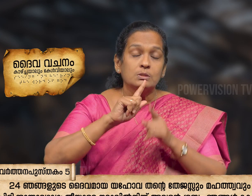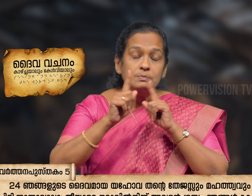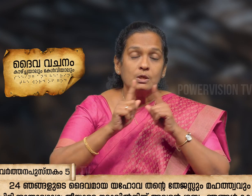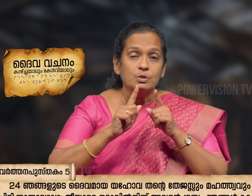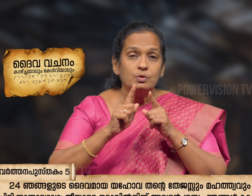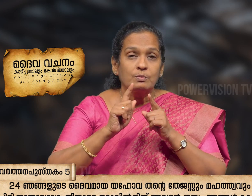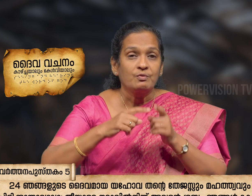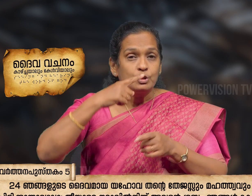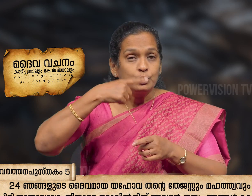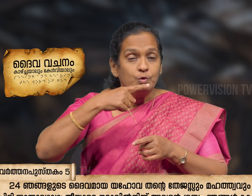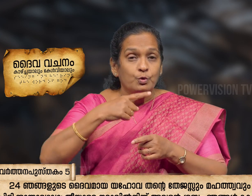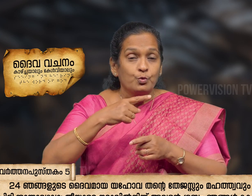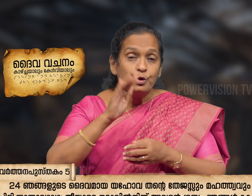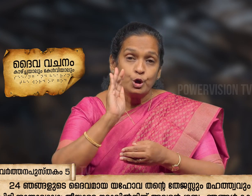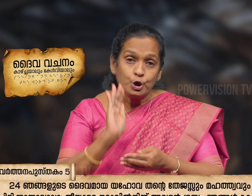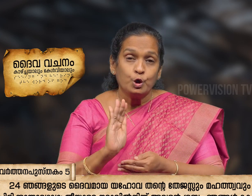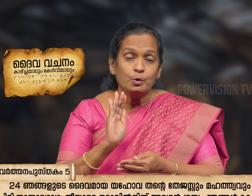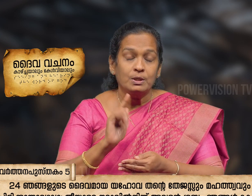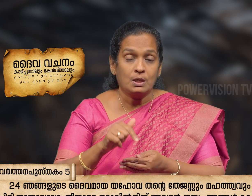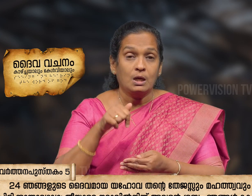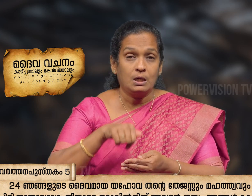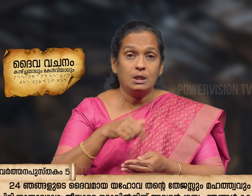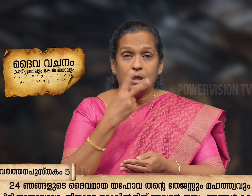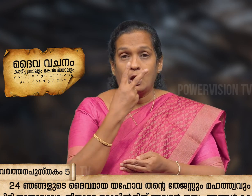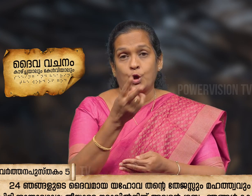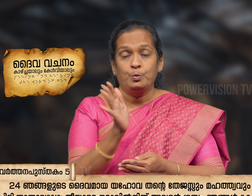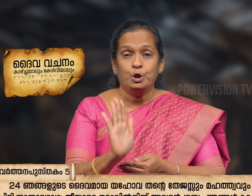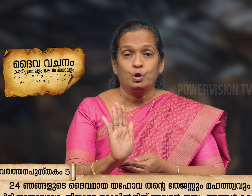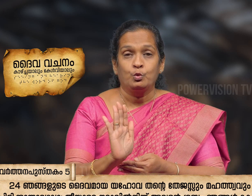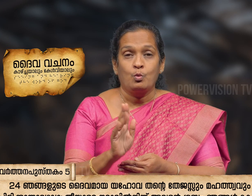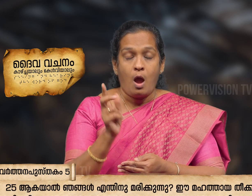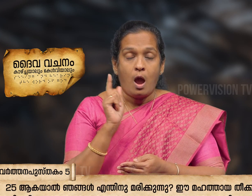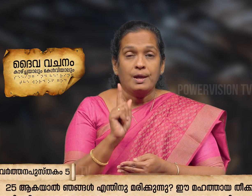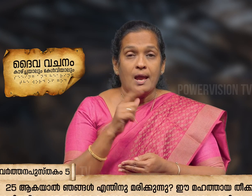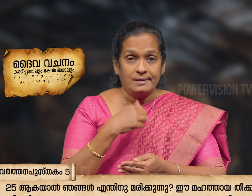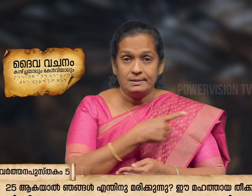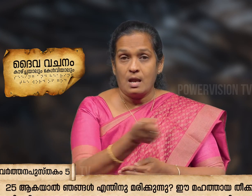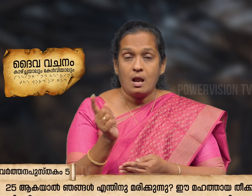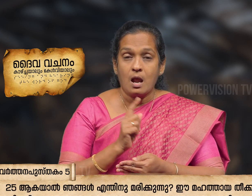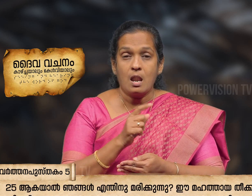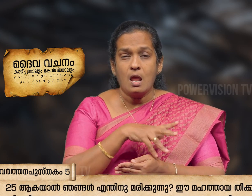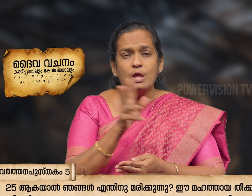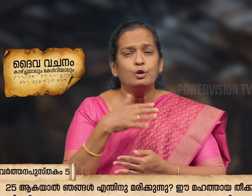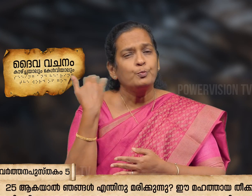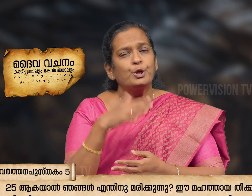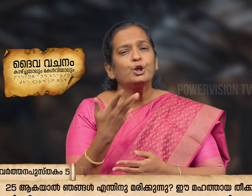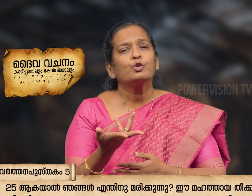സംസാരിച്ചിട്ടും അവർ ജീവനോടിരിക്കുമെന്ന് ഞങ്ങൾ ഇന്ന് കണ്ടുമിരിക്കുന്നു. ആകയാൽ ഞങ്ങൾ എന്തിനു മരിക്കുന്നു?